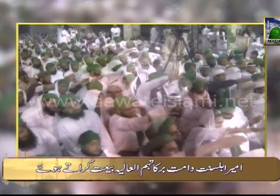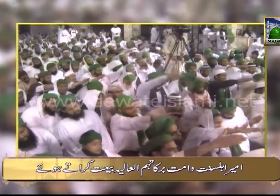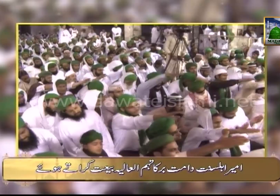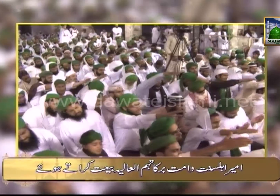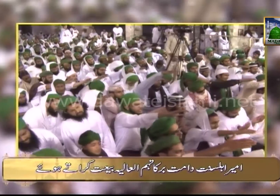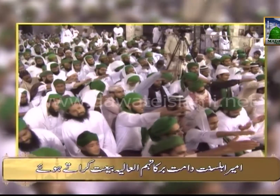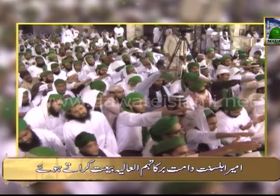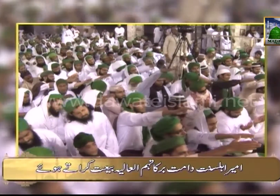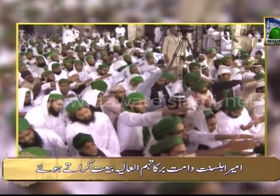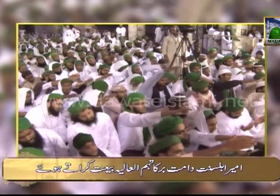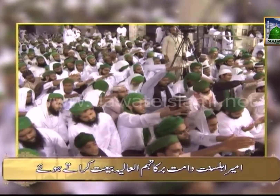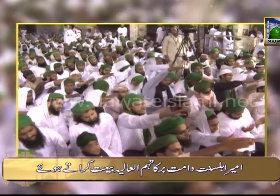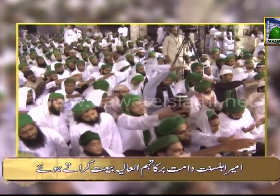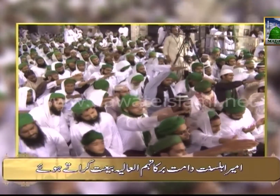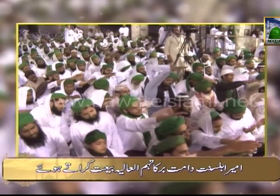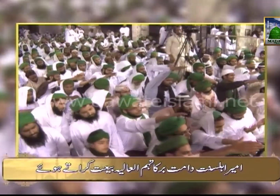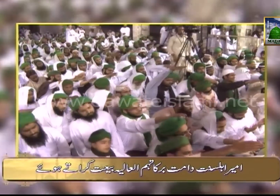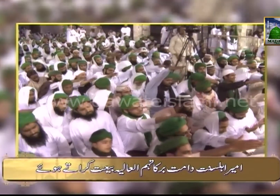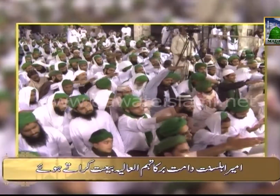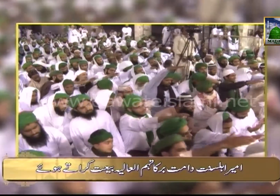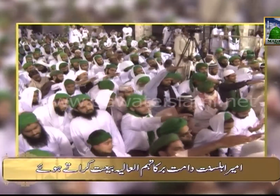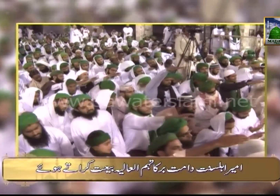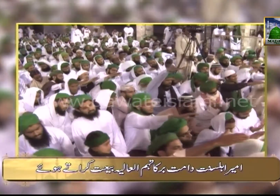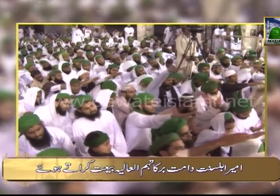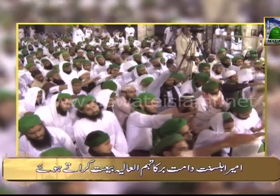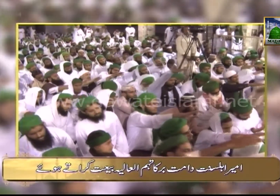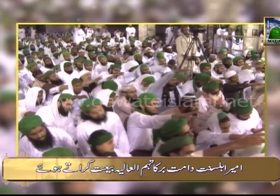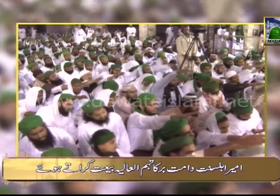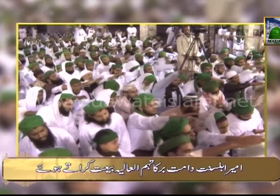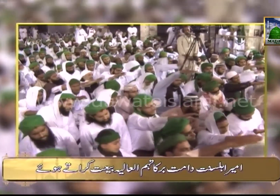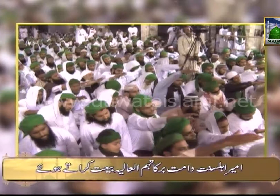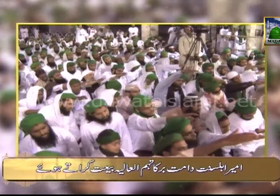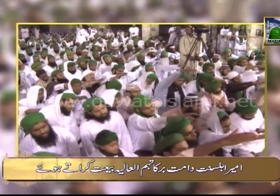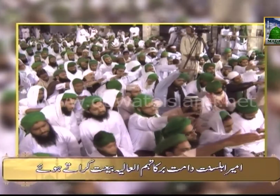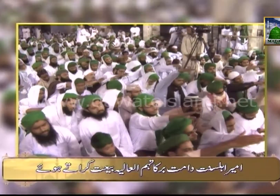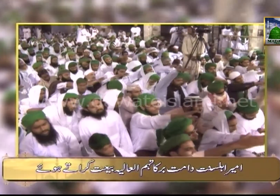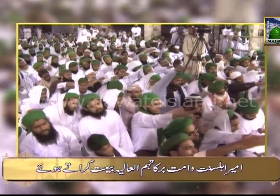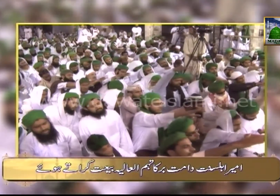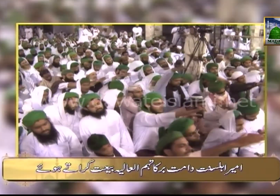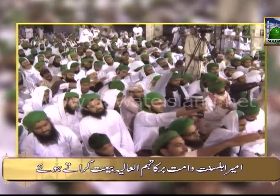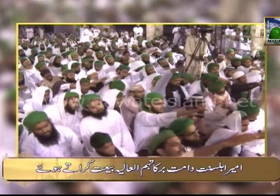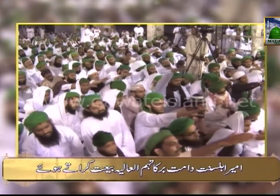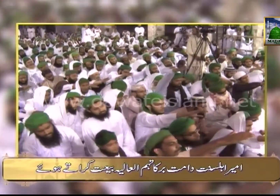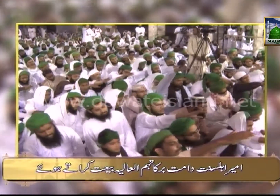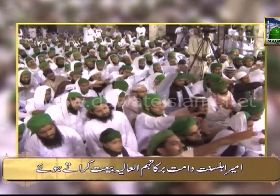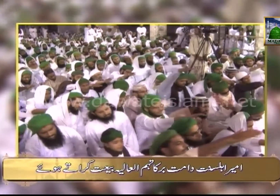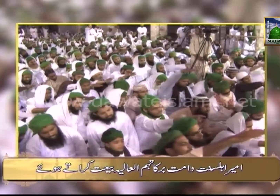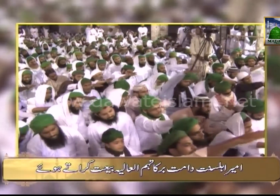ضیائی، میں ہوں رضوی، میں ہوں ضیائی، میں ہوں رضوی، سگ ہوں